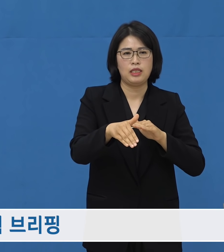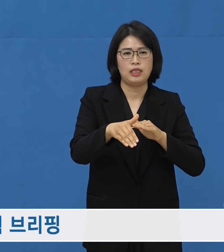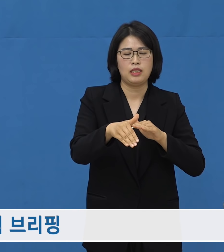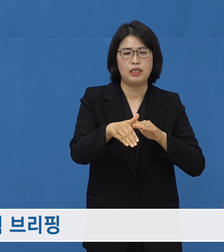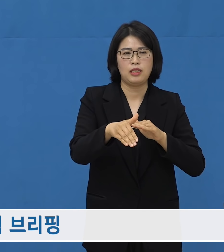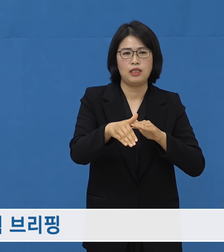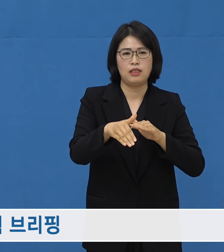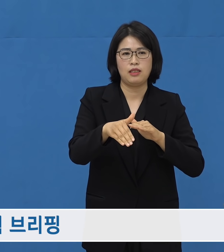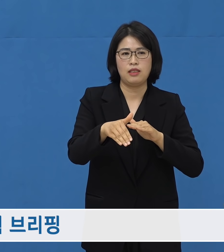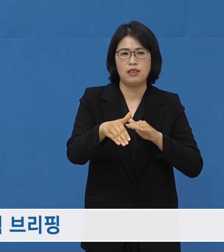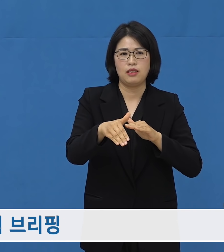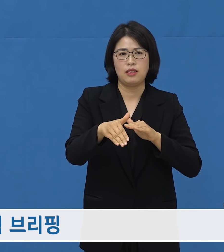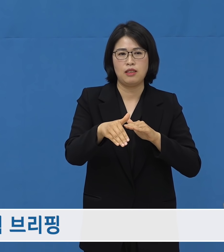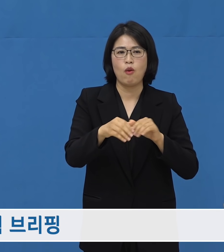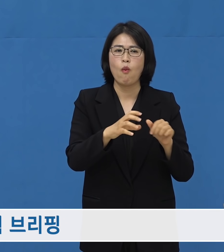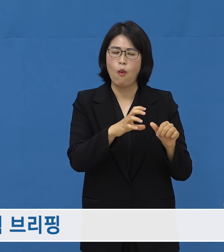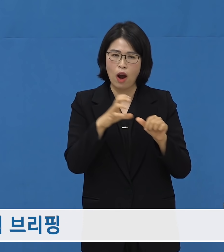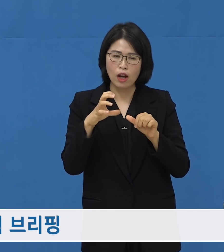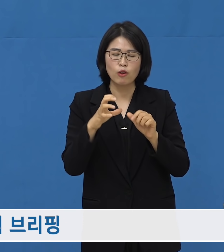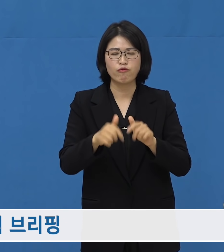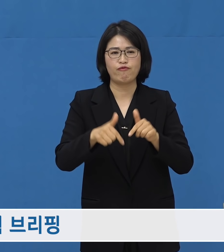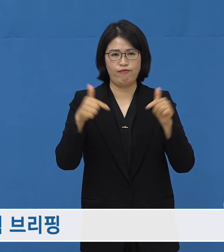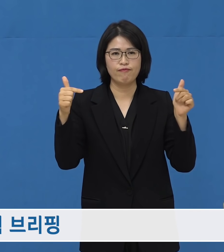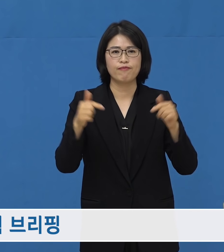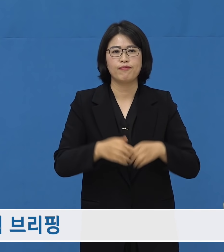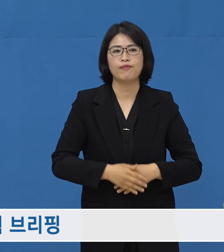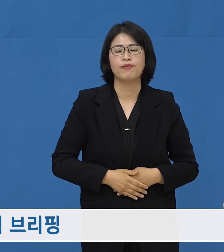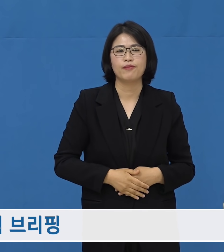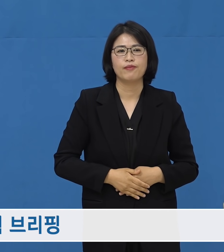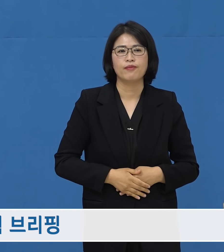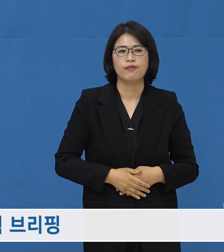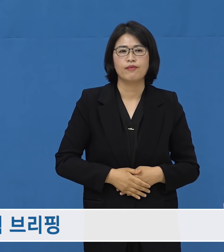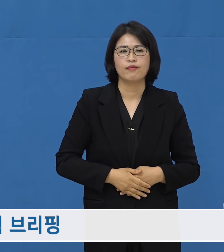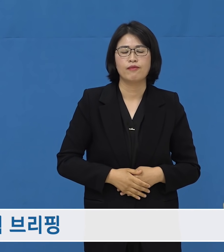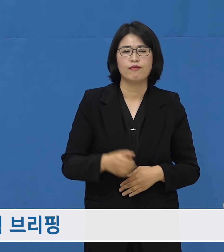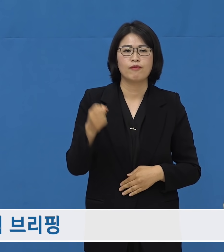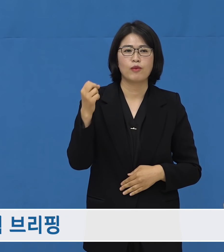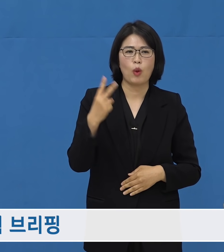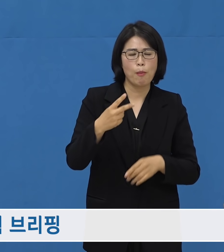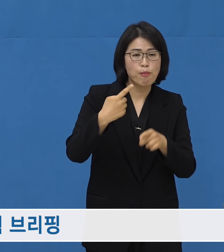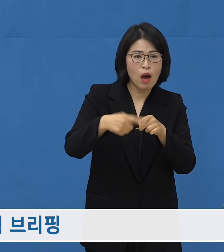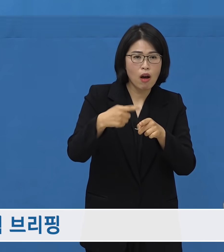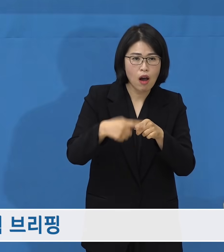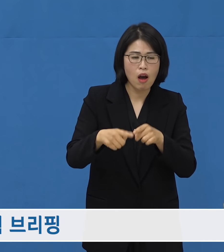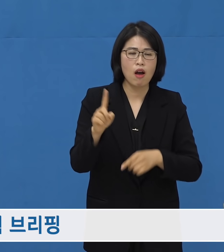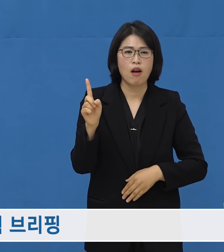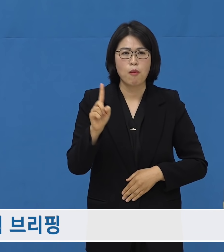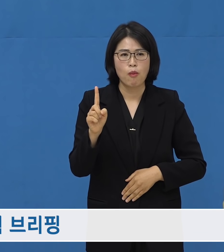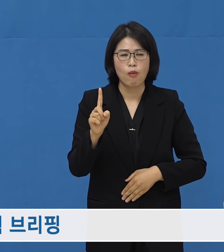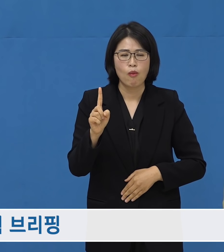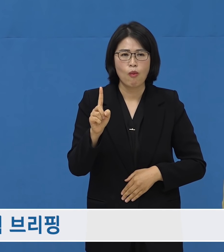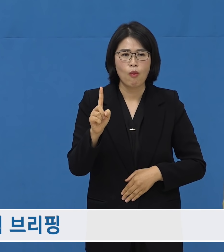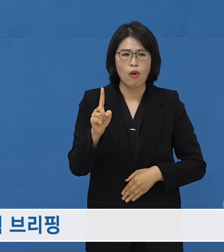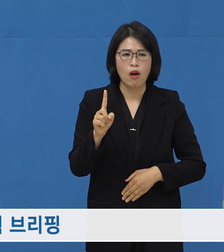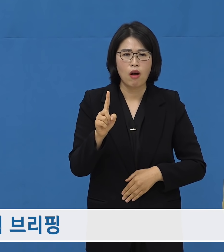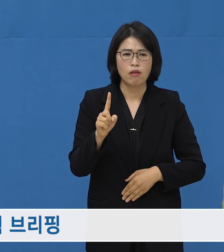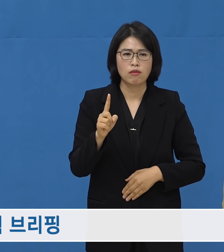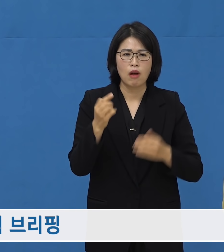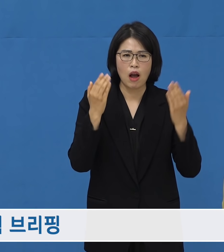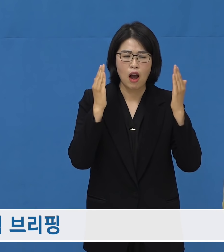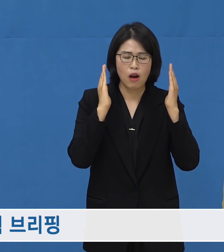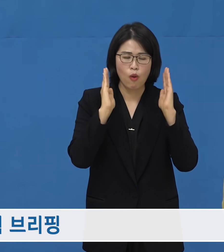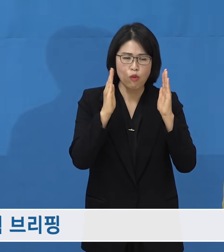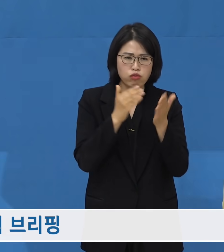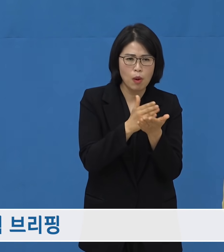러닝 방식의 활용도를 높여가겠습니다. 한편 평가는 과목별 특성 등을